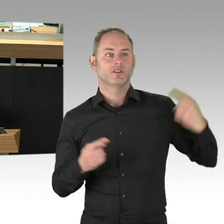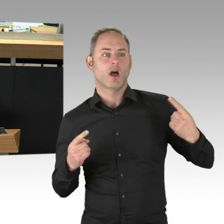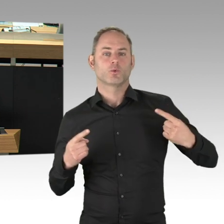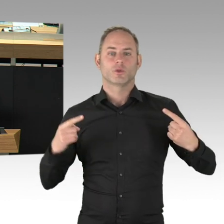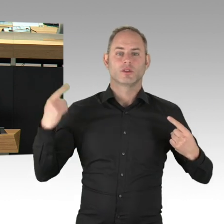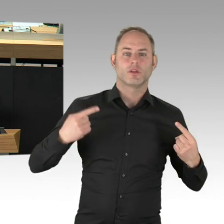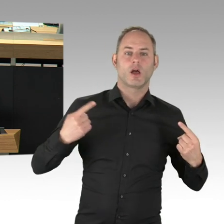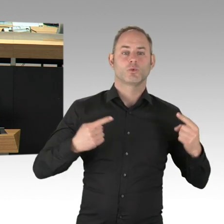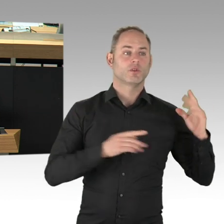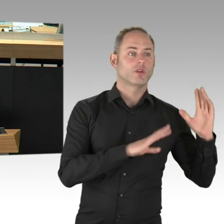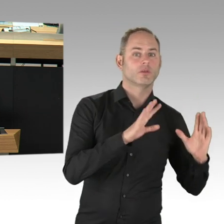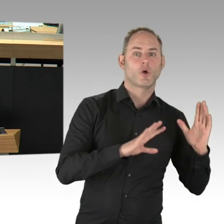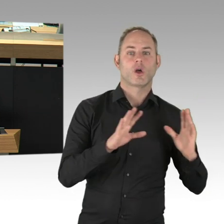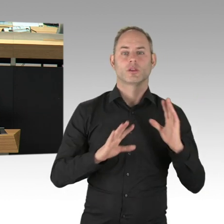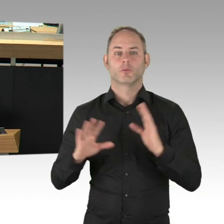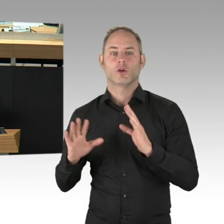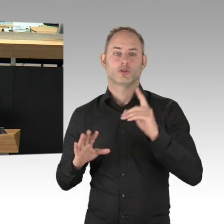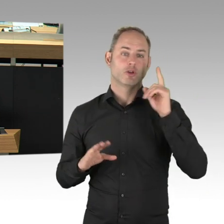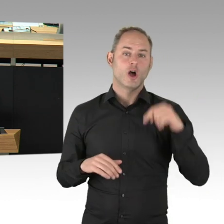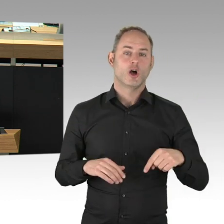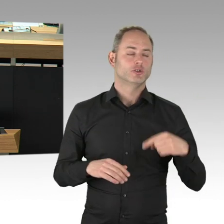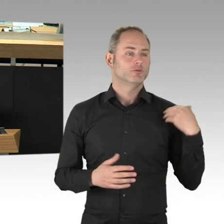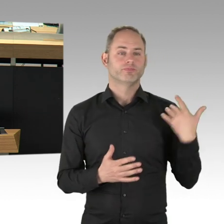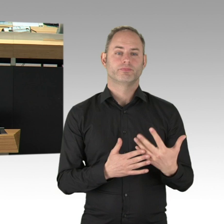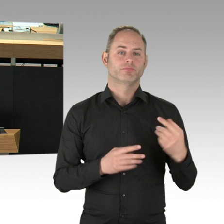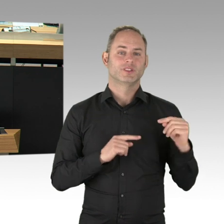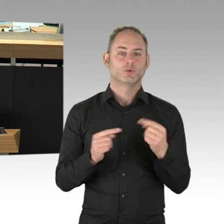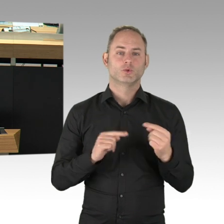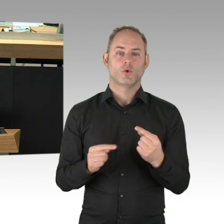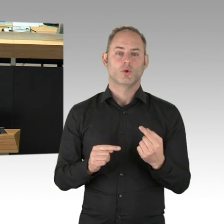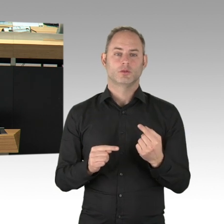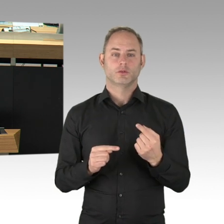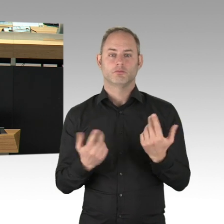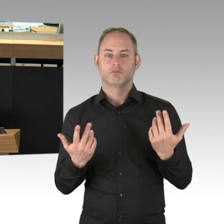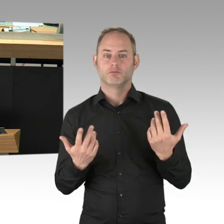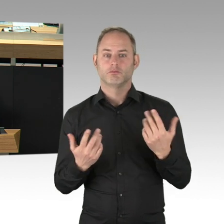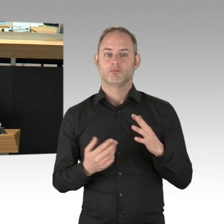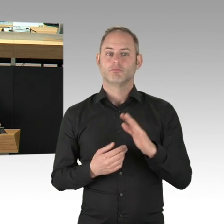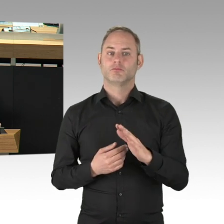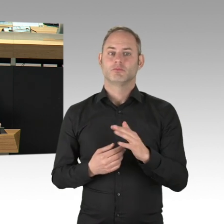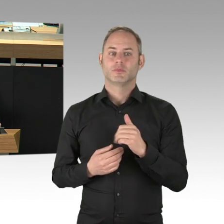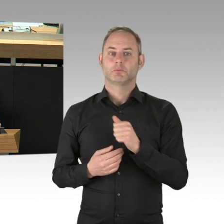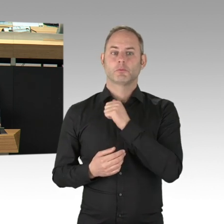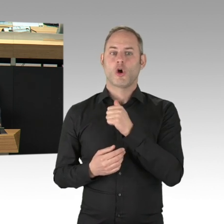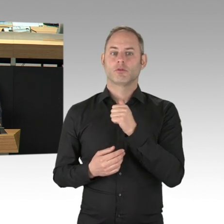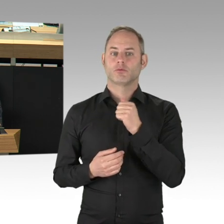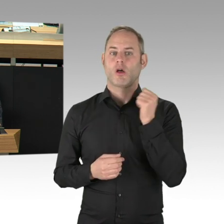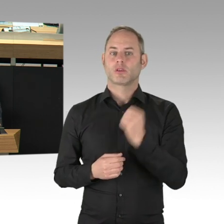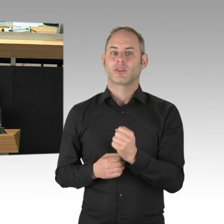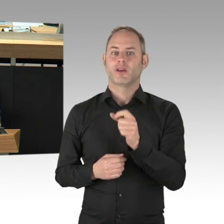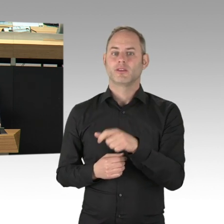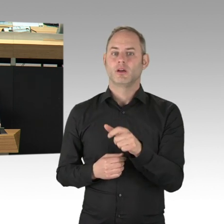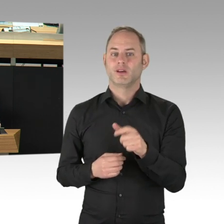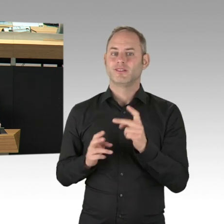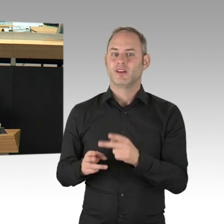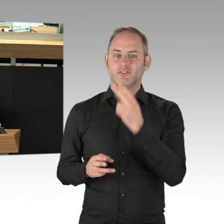eine demokratische Diskussion bei öffentlichen Veranstaltungen, bei der auch Freunde Israels zu Wort kommen, zu